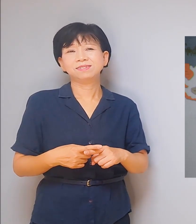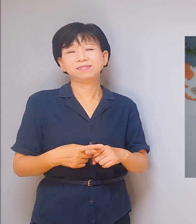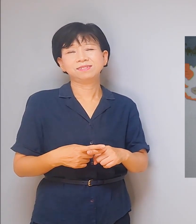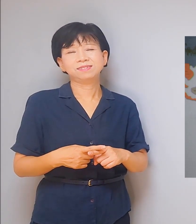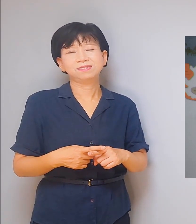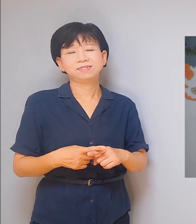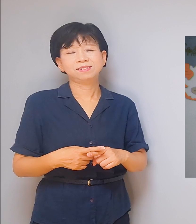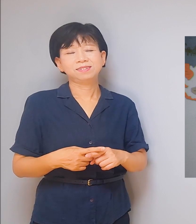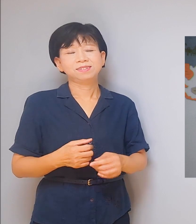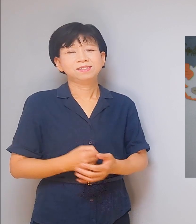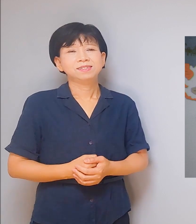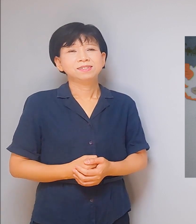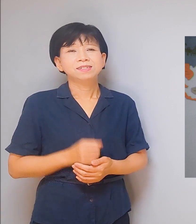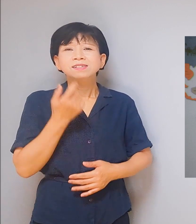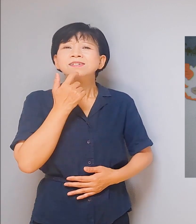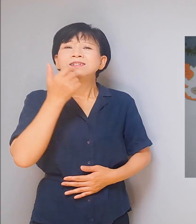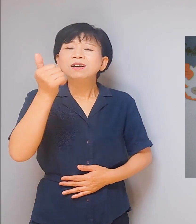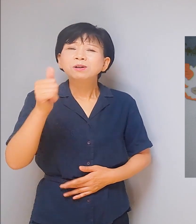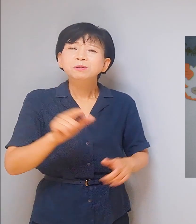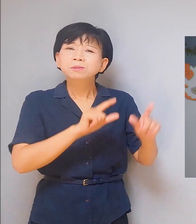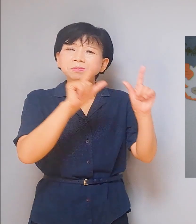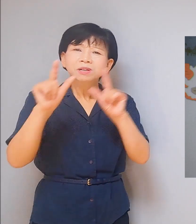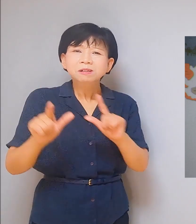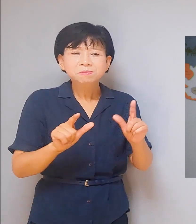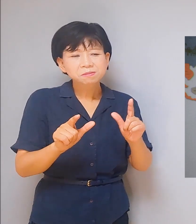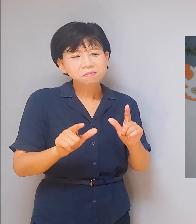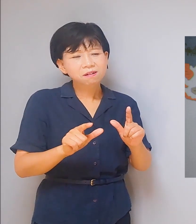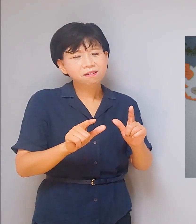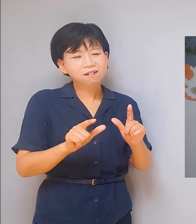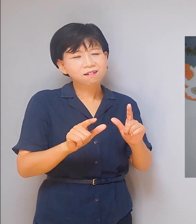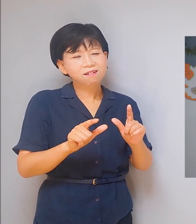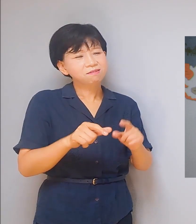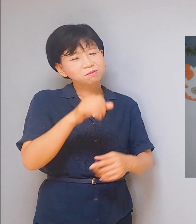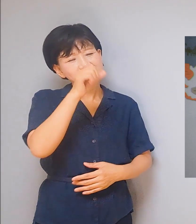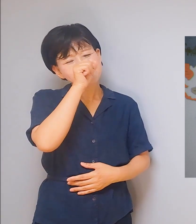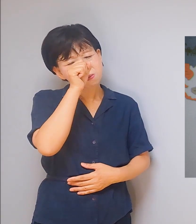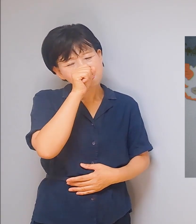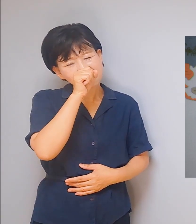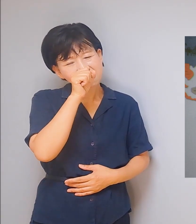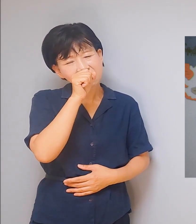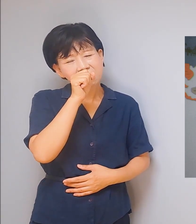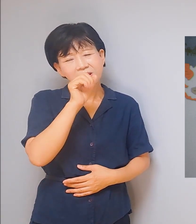그렇게 추천할 만한 내용이 나오진 않습니다. 물론